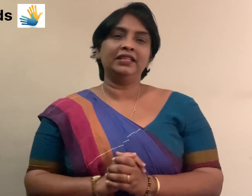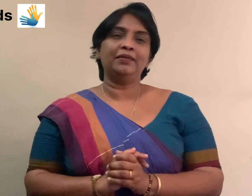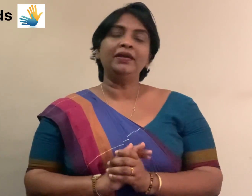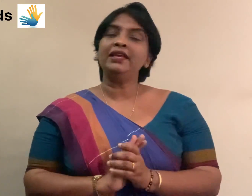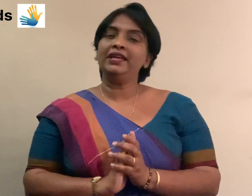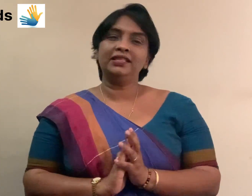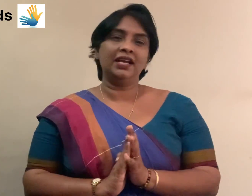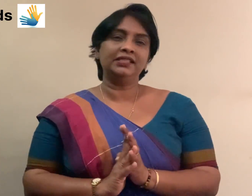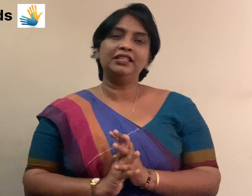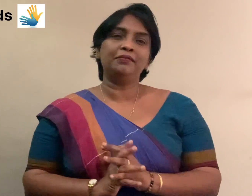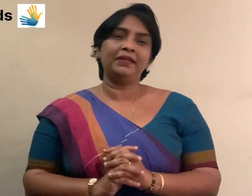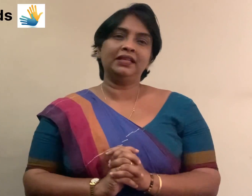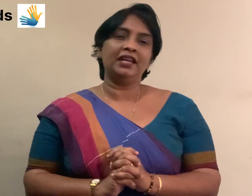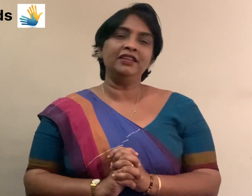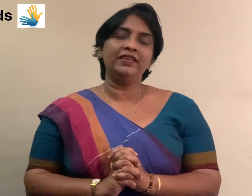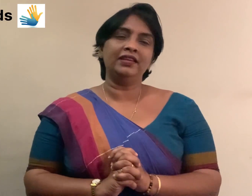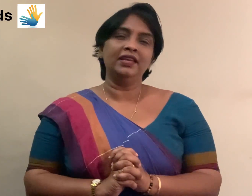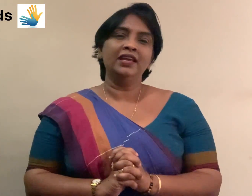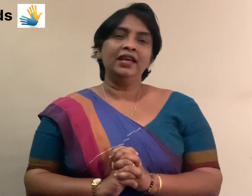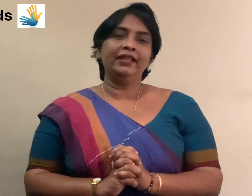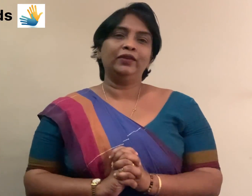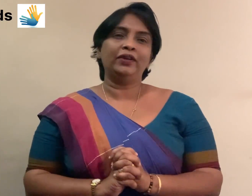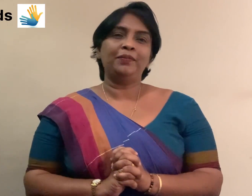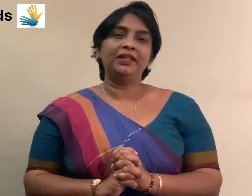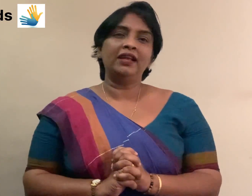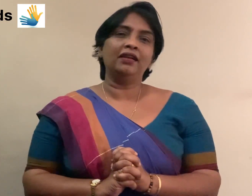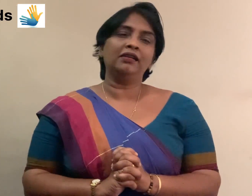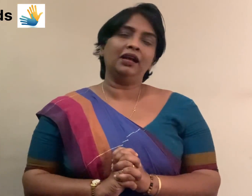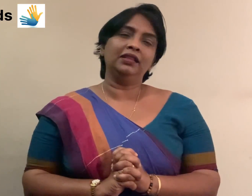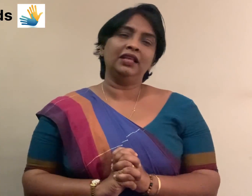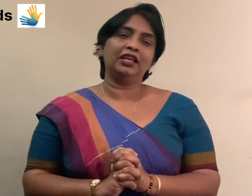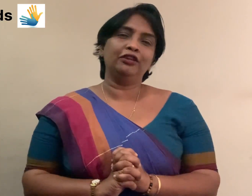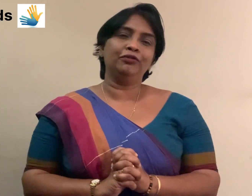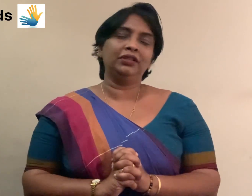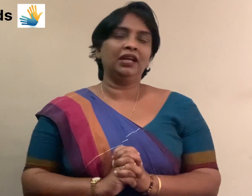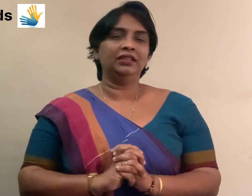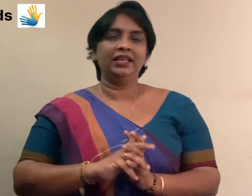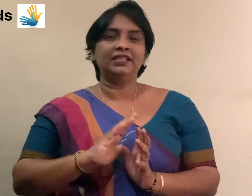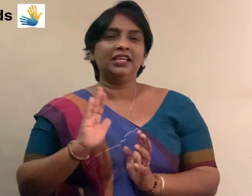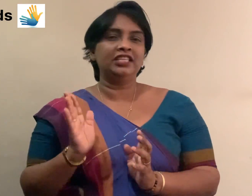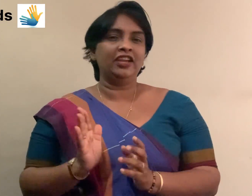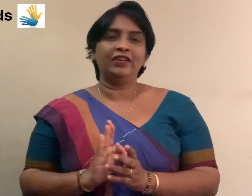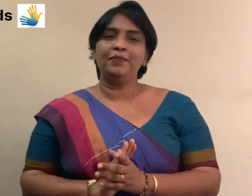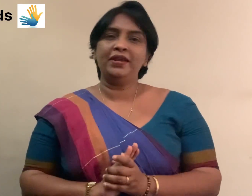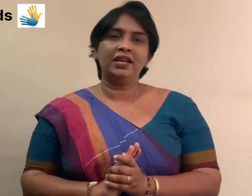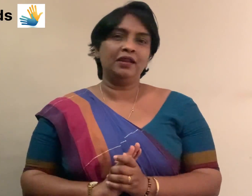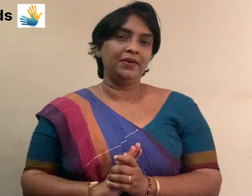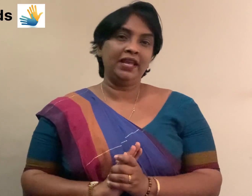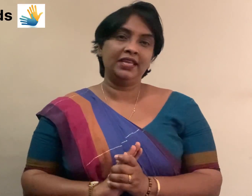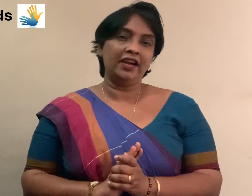තමයි ඒ අදහස ඉදිරිපත් කරන්න වෙන්නේ. එතකොට අපි දැන් කන්දක් කිව්වොත් කන්ද එක සංඥාවකින් පෙන්වන්න අපිට හැකියාව